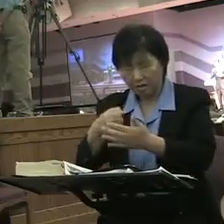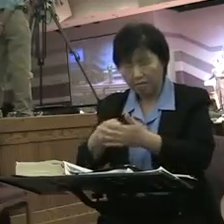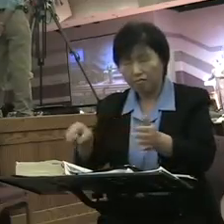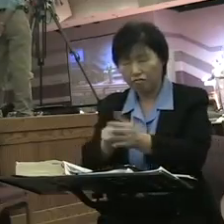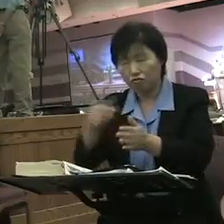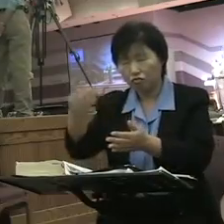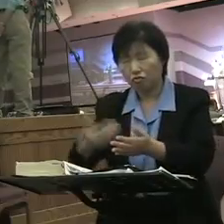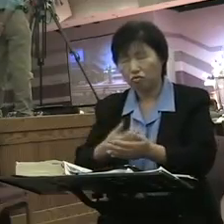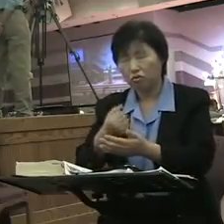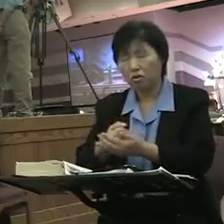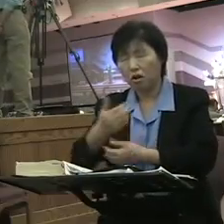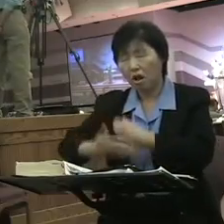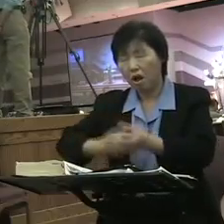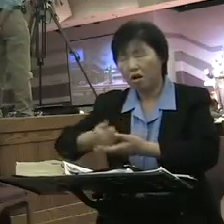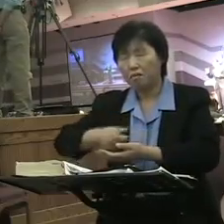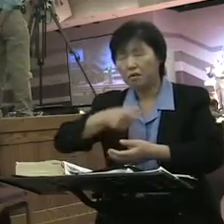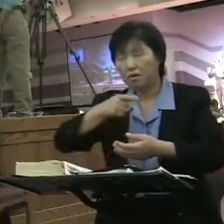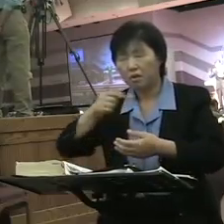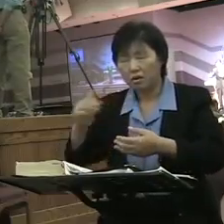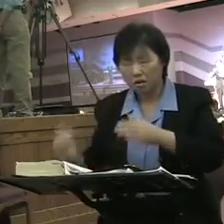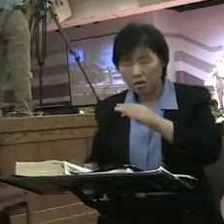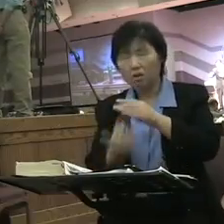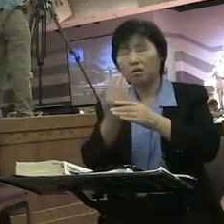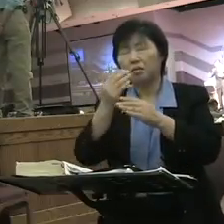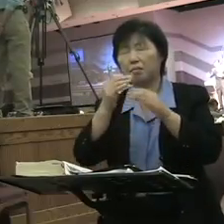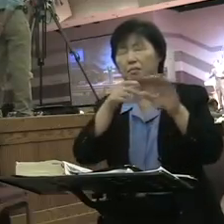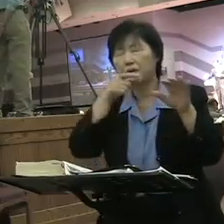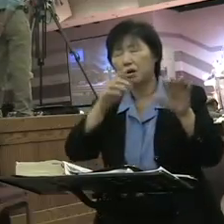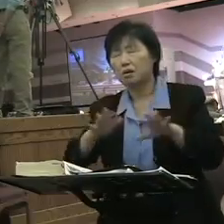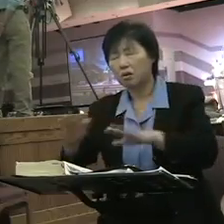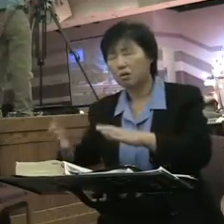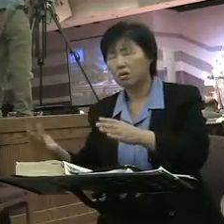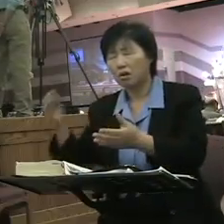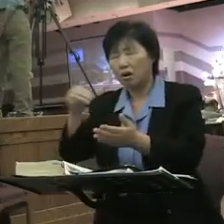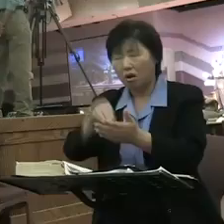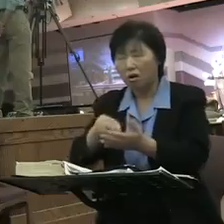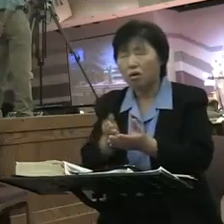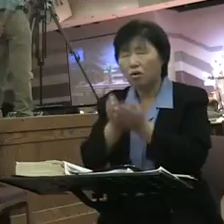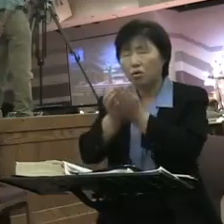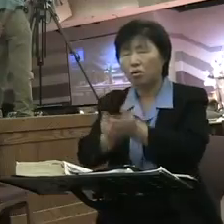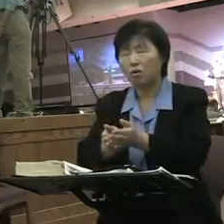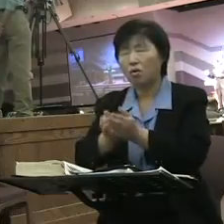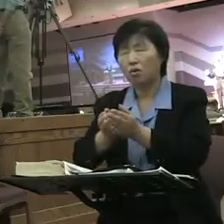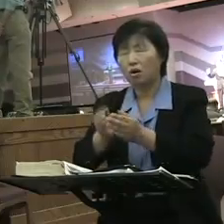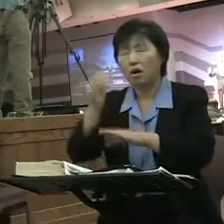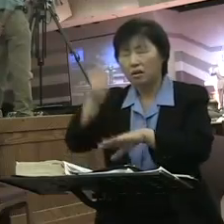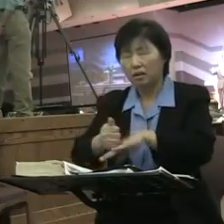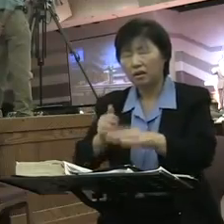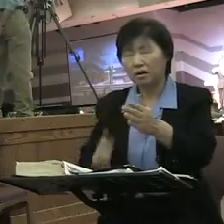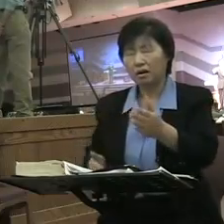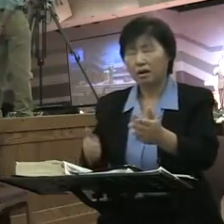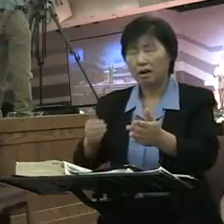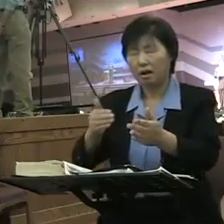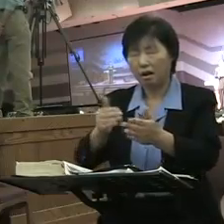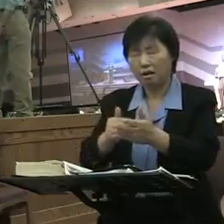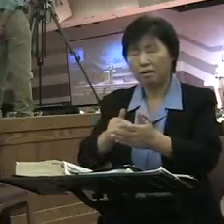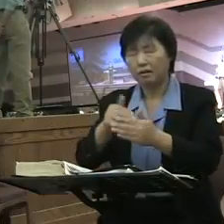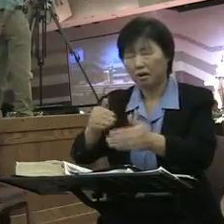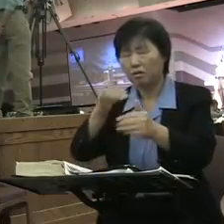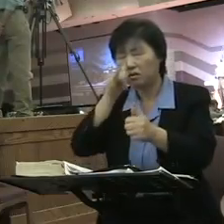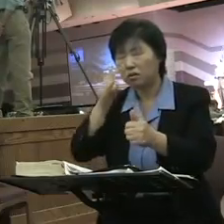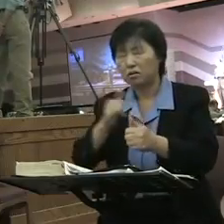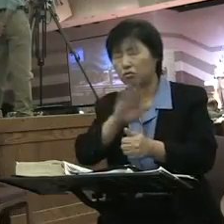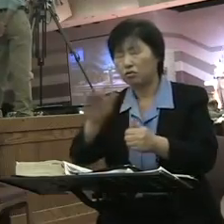주시옵소서. 하나님이 일으키신 파도를 탈 수 있는 믿음을 주시옵소서. 주님이 주신 그 파도를 타고 끝까지 갈 수 있는 저희들 되게